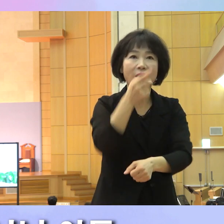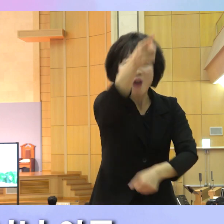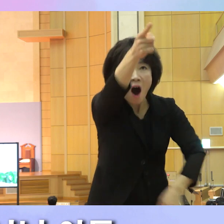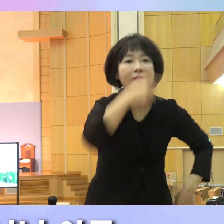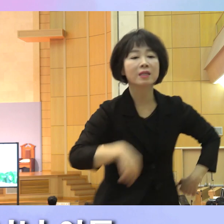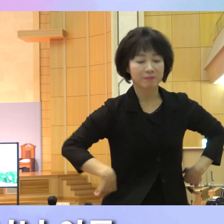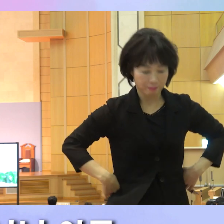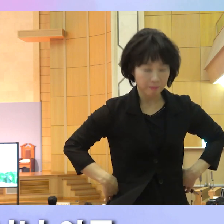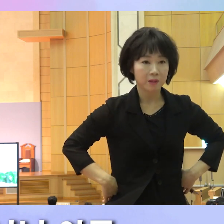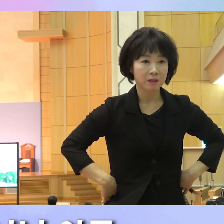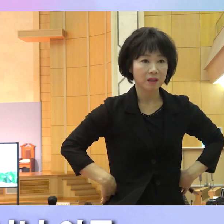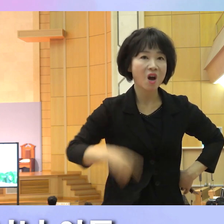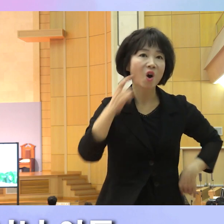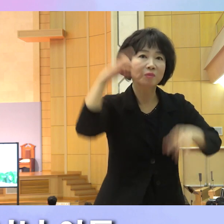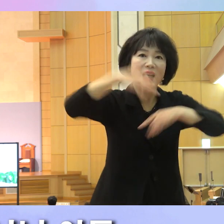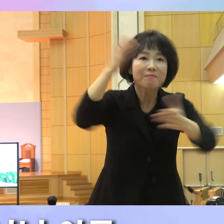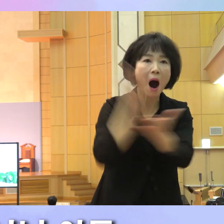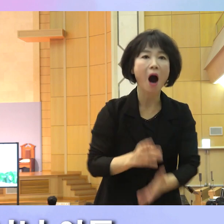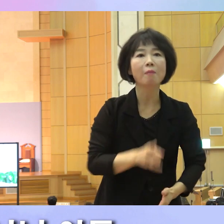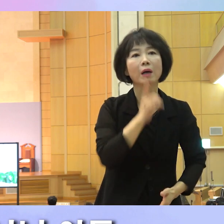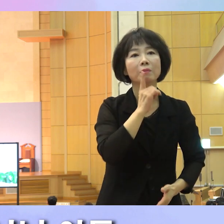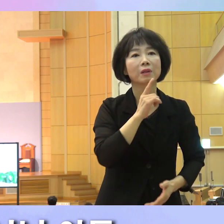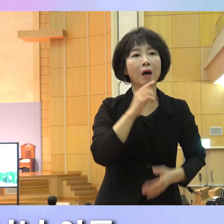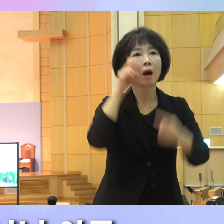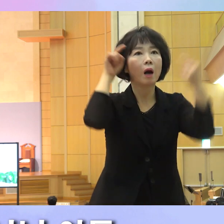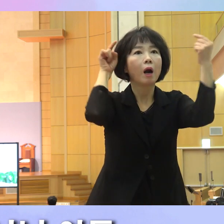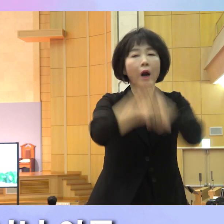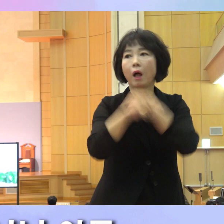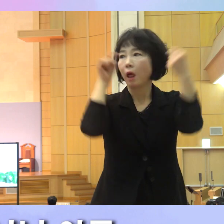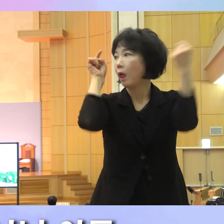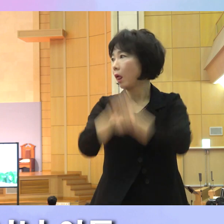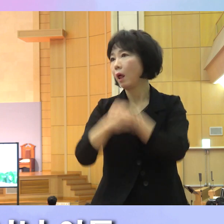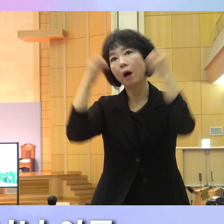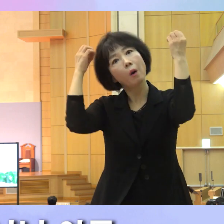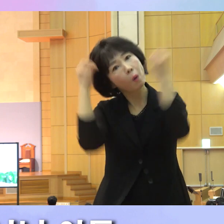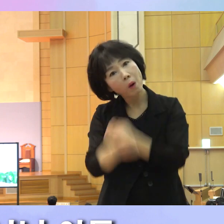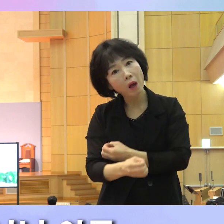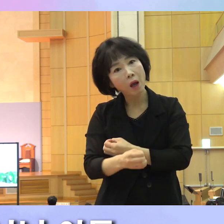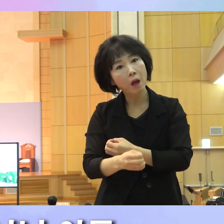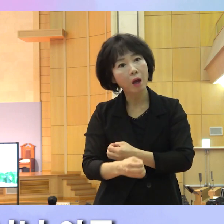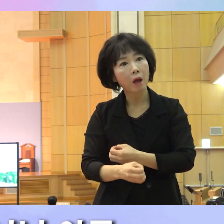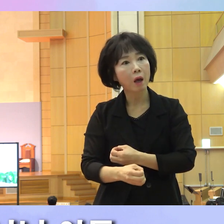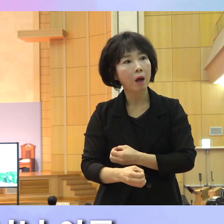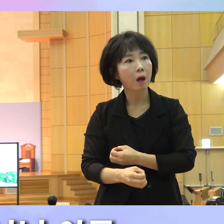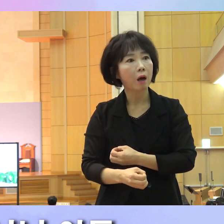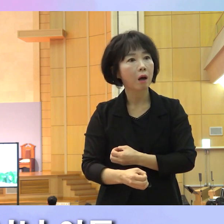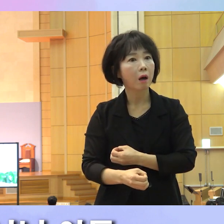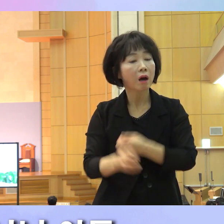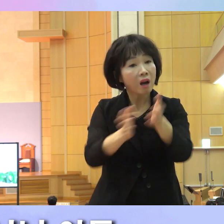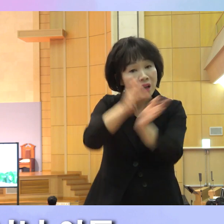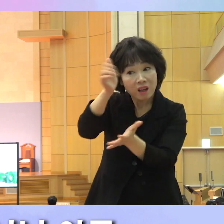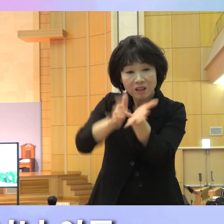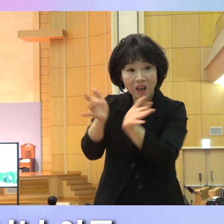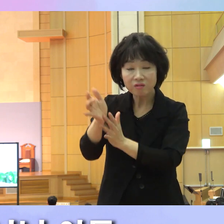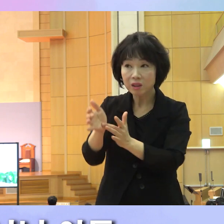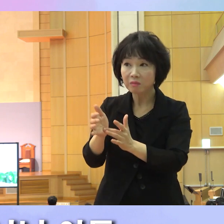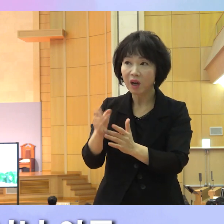말하고 이렇게 되어지는 것입니다. 그러니까 예수님을 믿을 수가 없지요. 예수님은